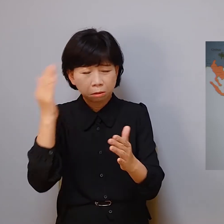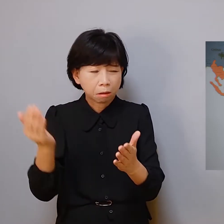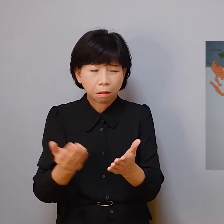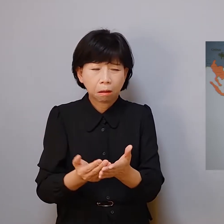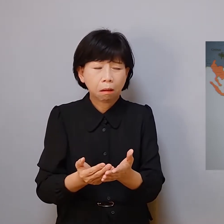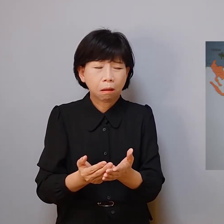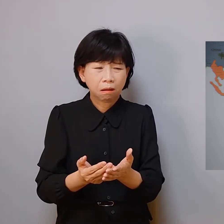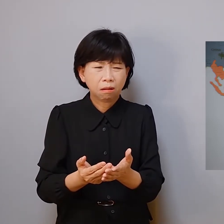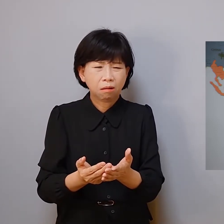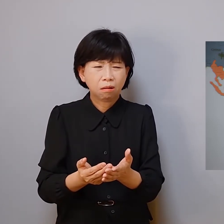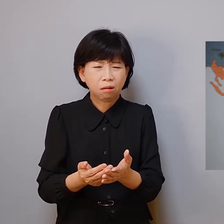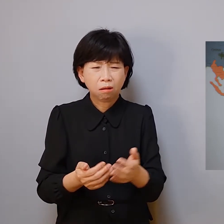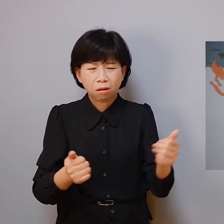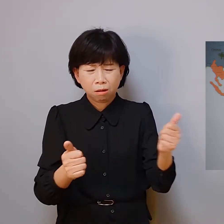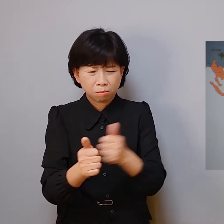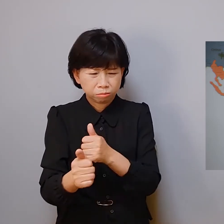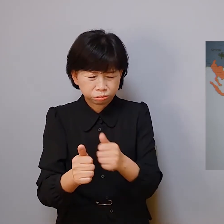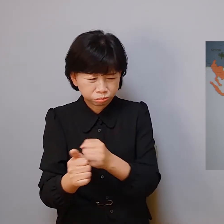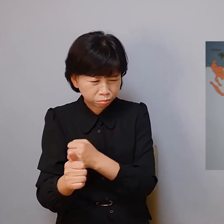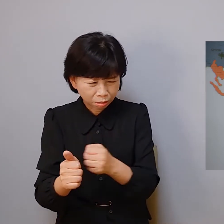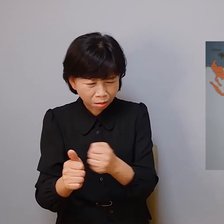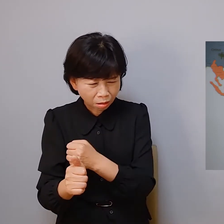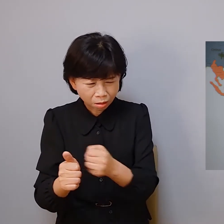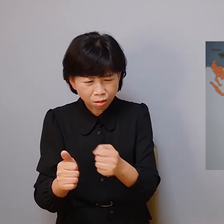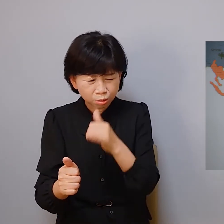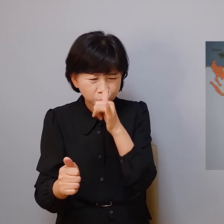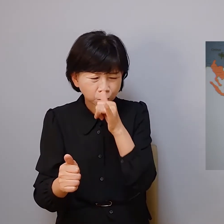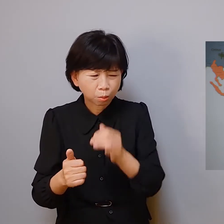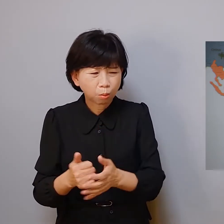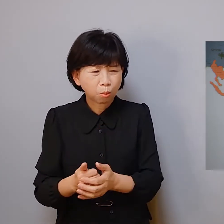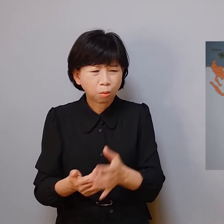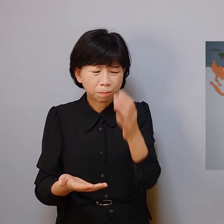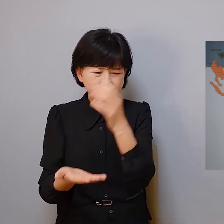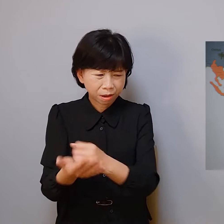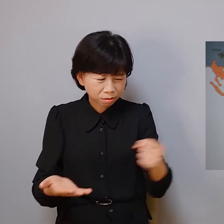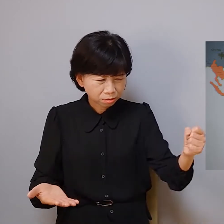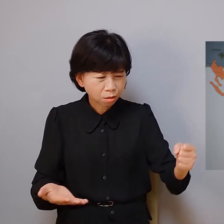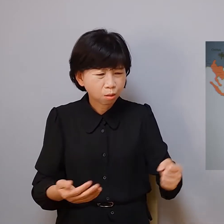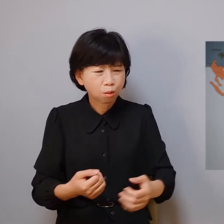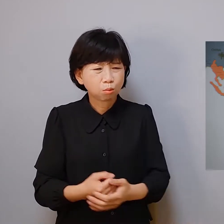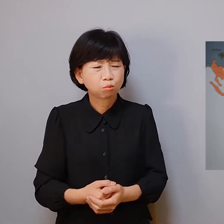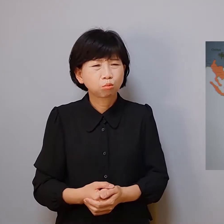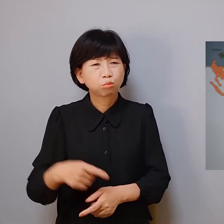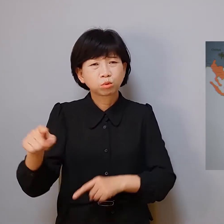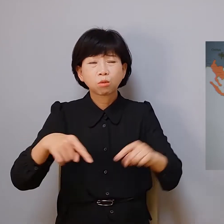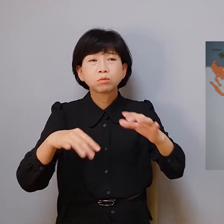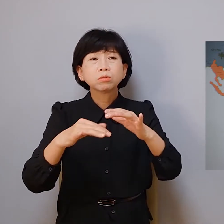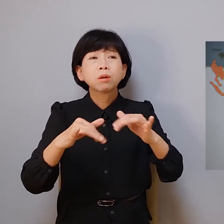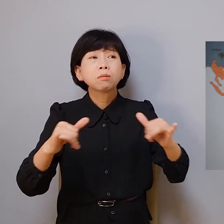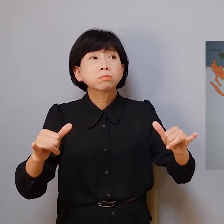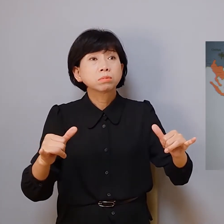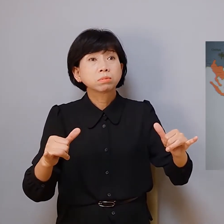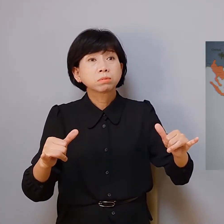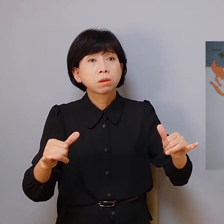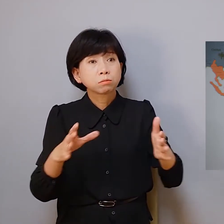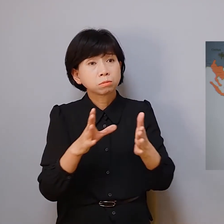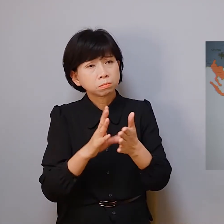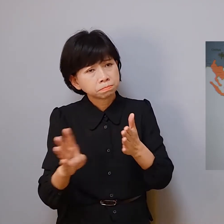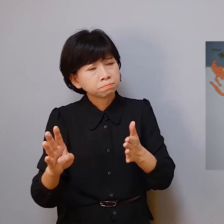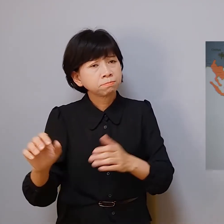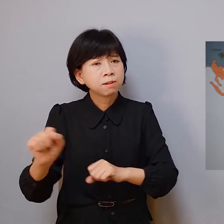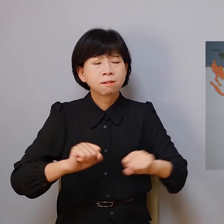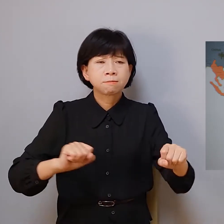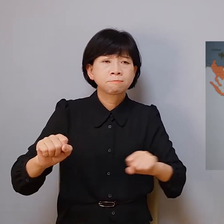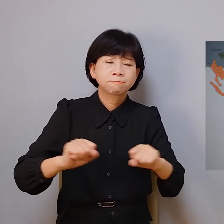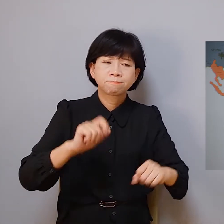하박국은 고민에 빠졌습니다. 나라의 지도층마저도 심히 타락한 거죠. 차마 눈뜨고 볼 수 없는 추악한